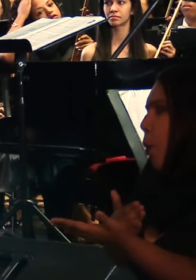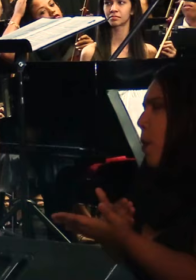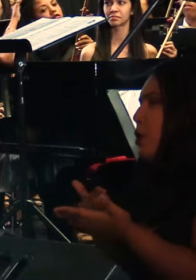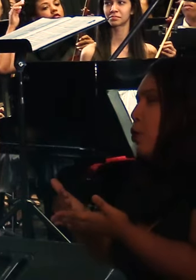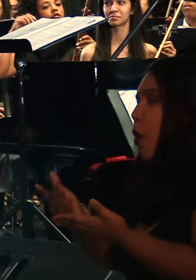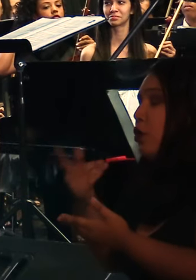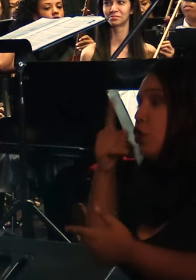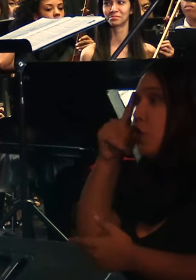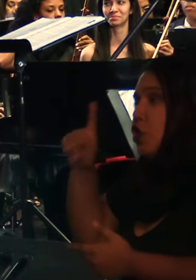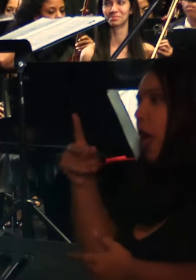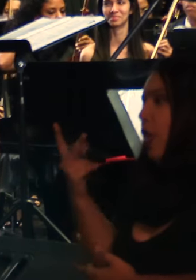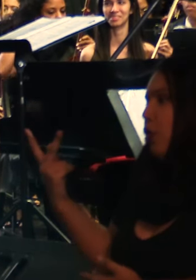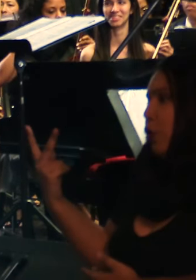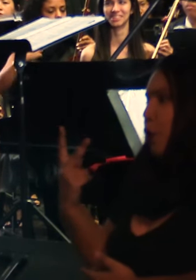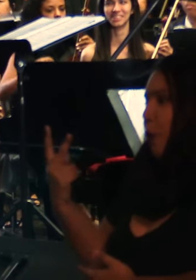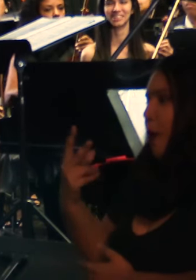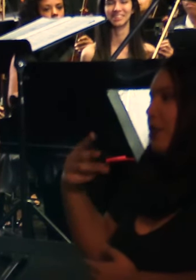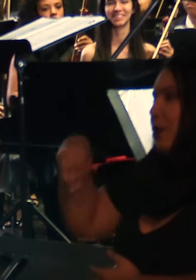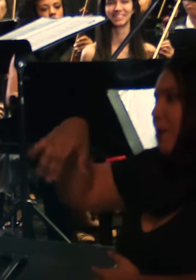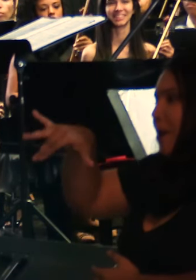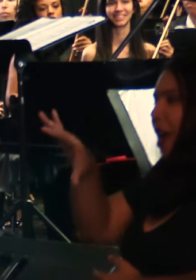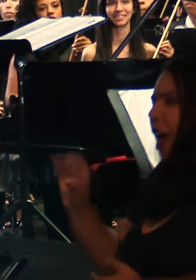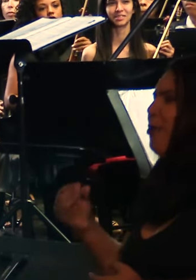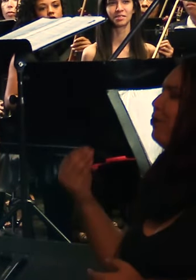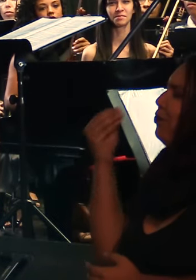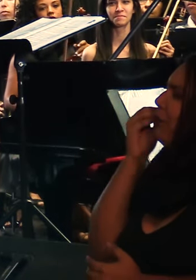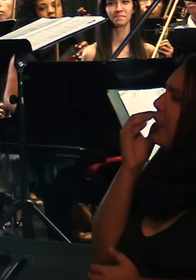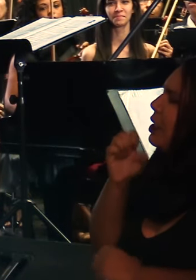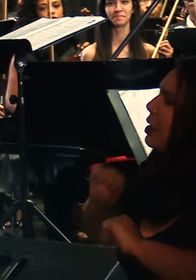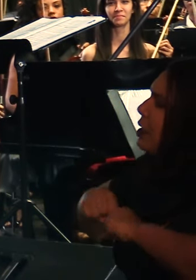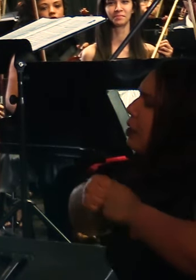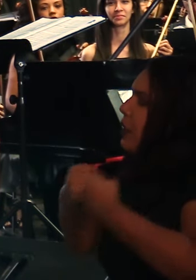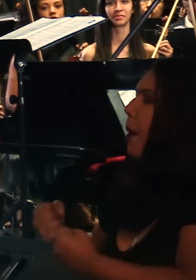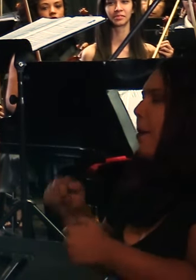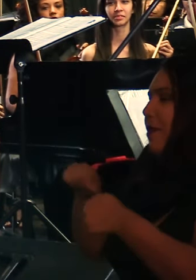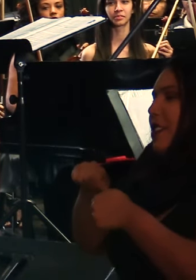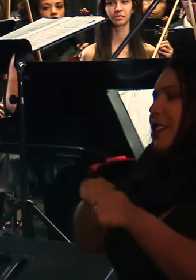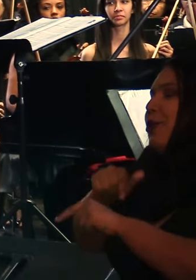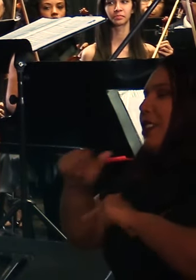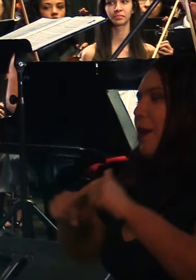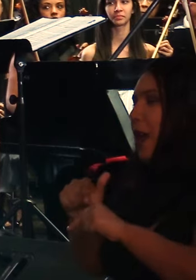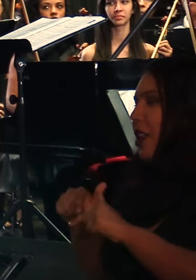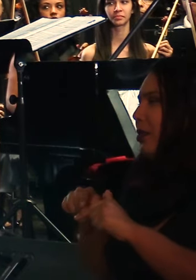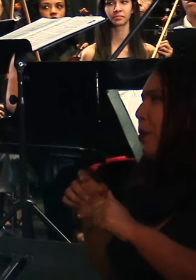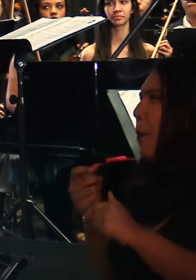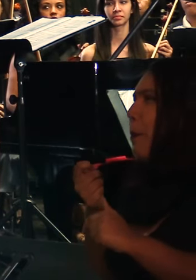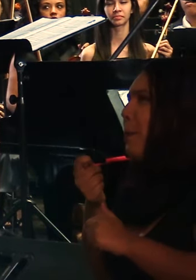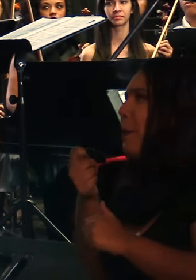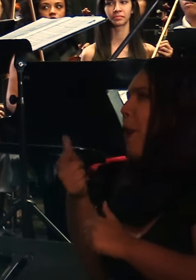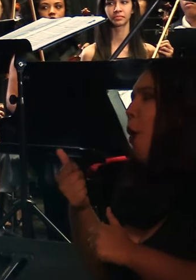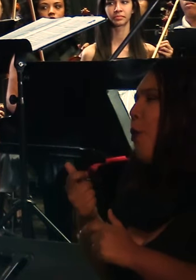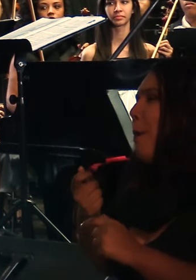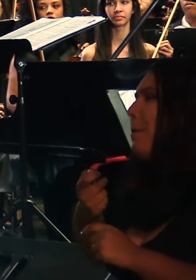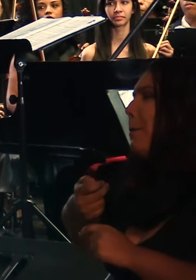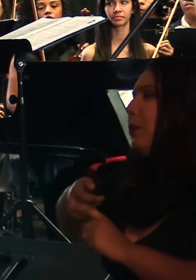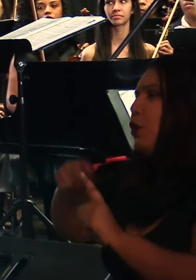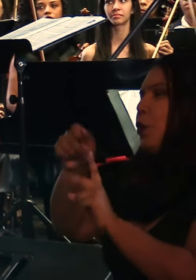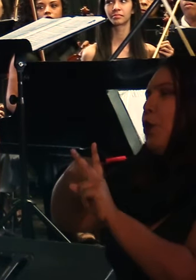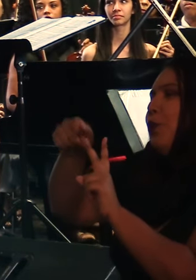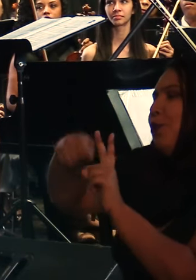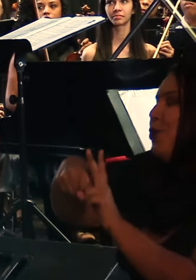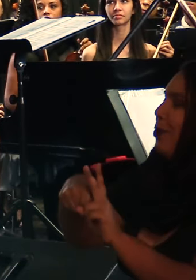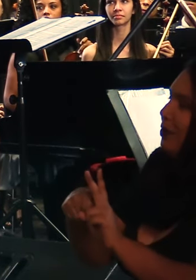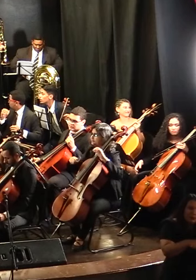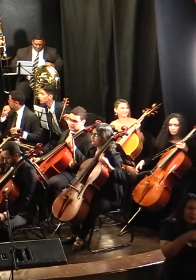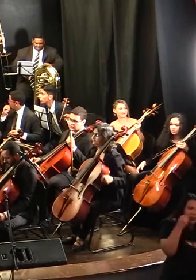de maio estão se empenhando em fazer esse trabalho. Se você contar, você vê que nós temos pouco mais que 2 meses de trabalho juntos